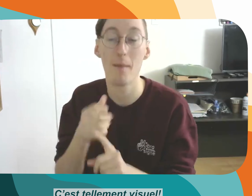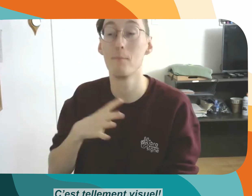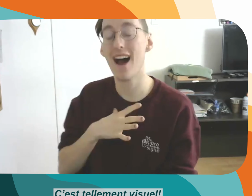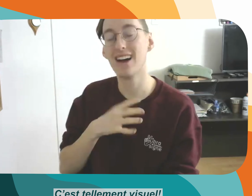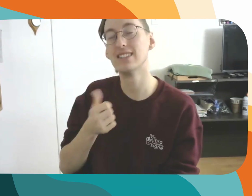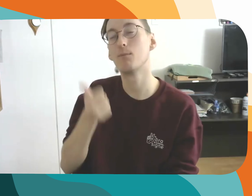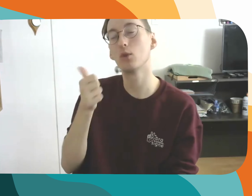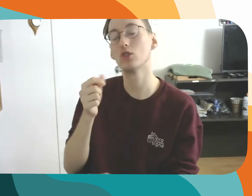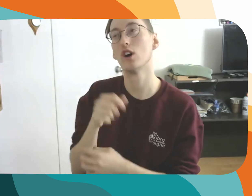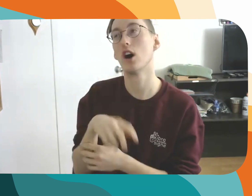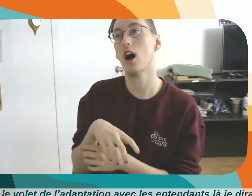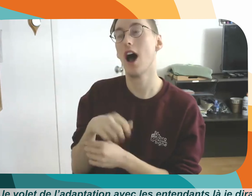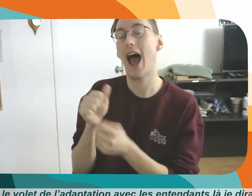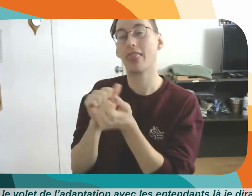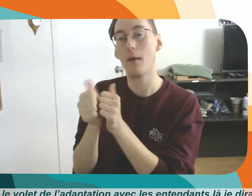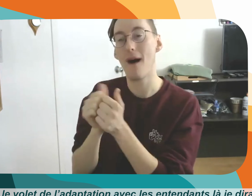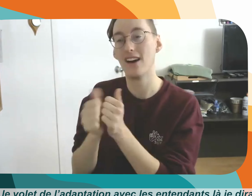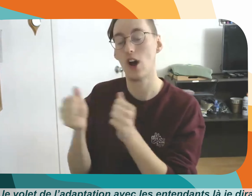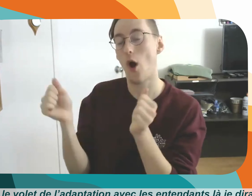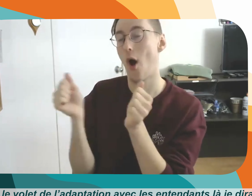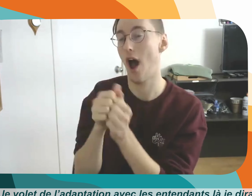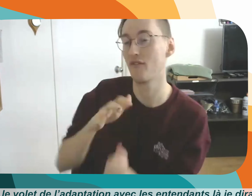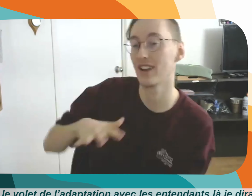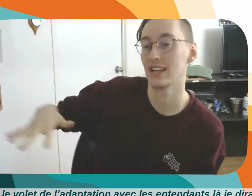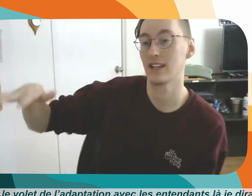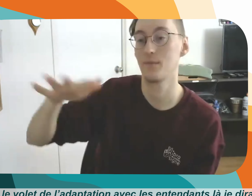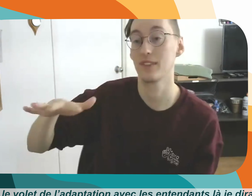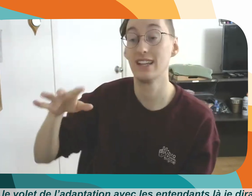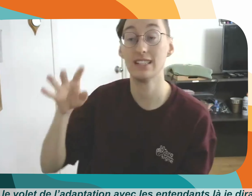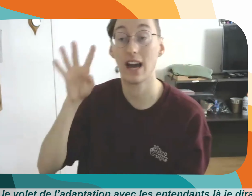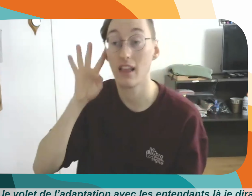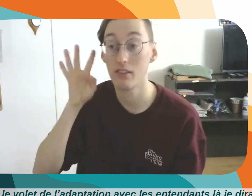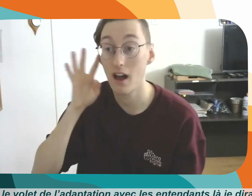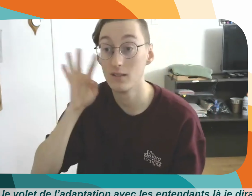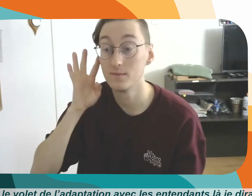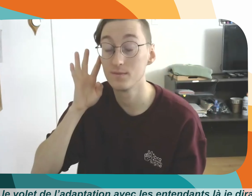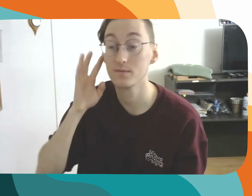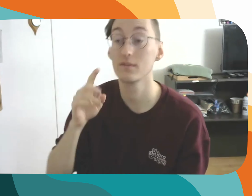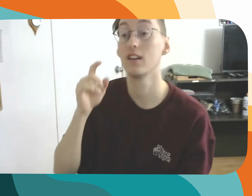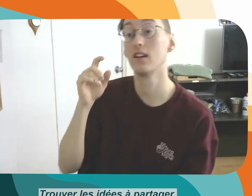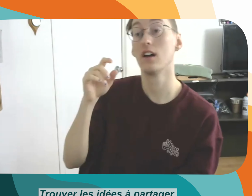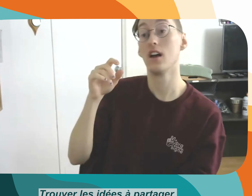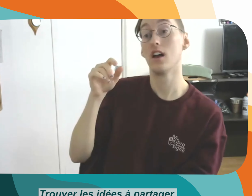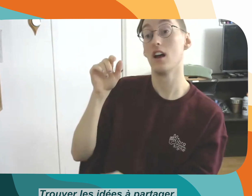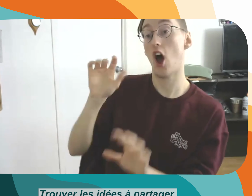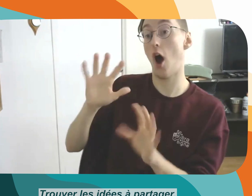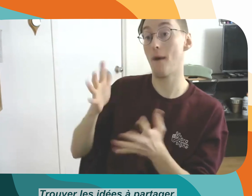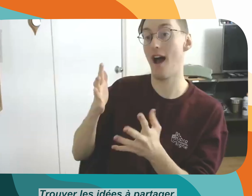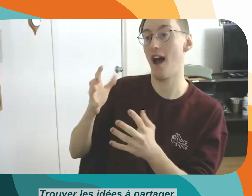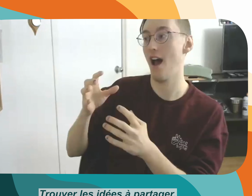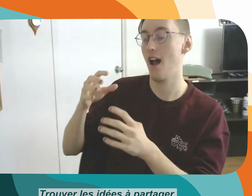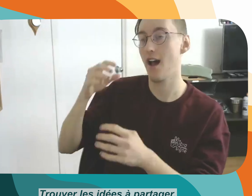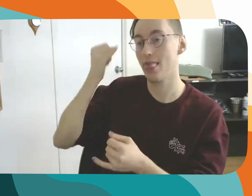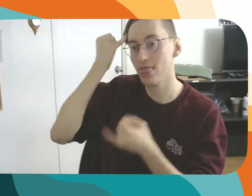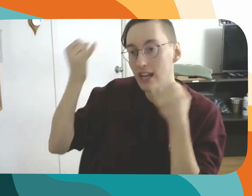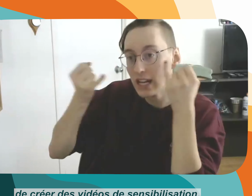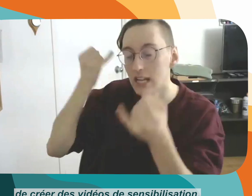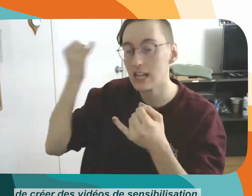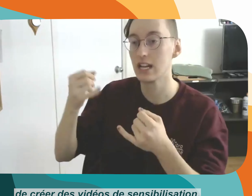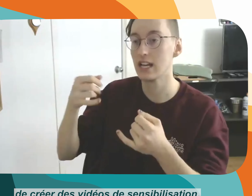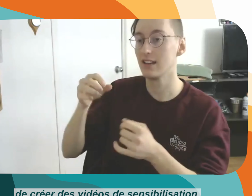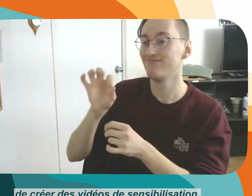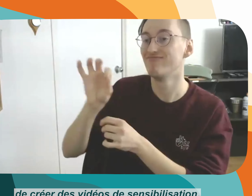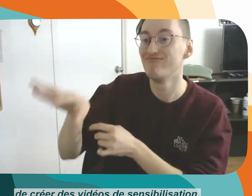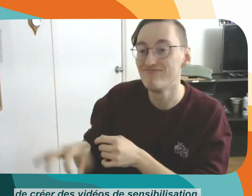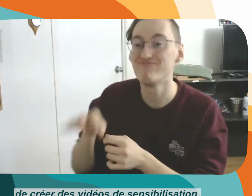visuel. C'est plus le volet de l'adaptation avec les entendants, je dirais. Trouver les idées à partager, de